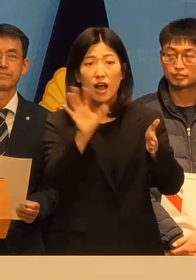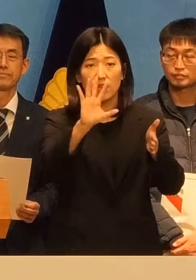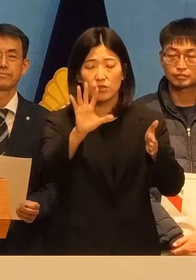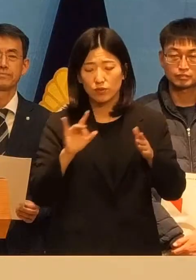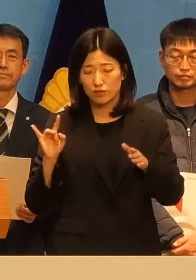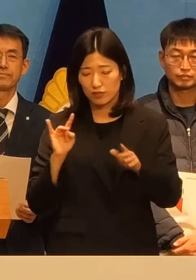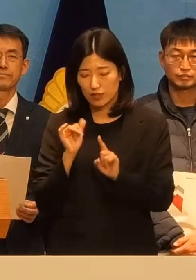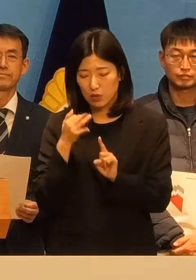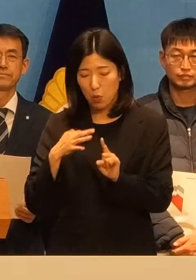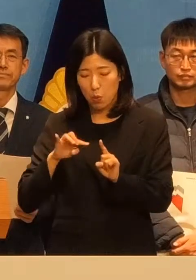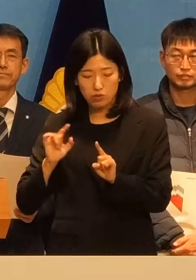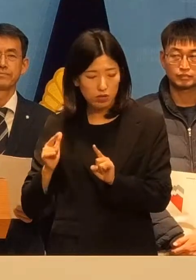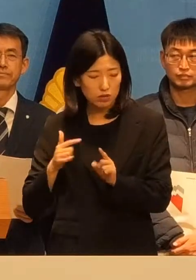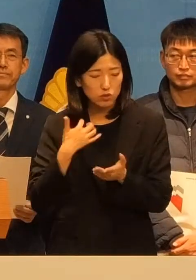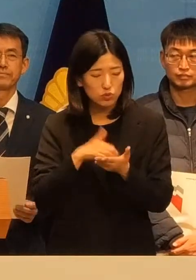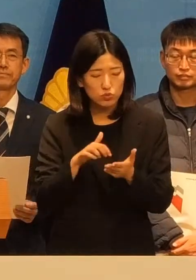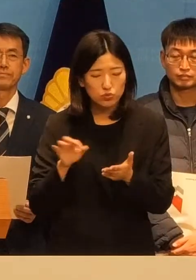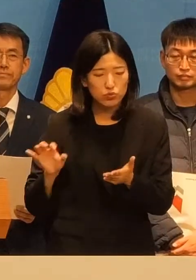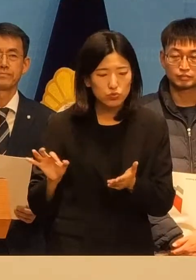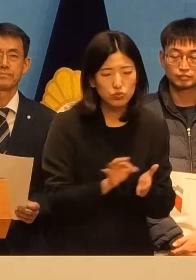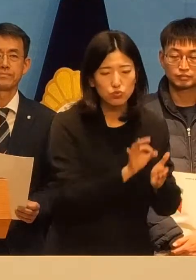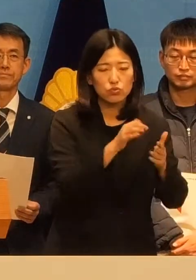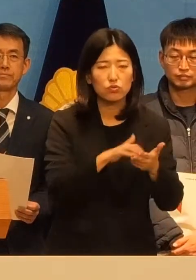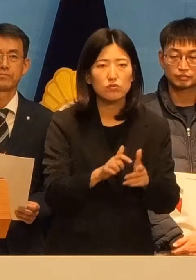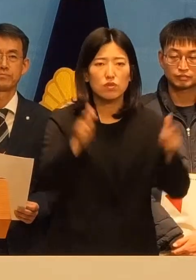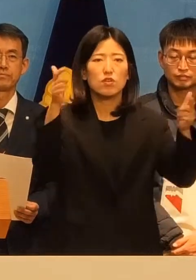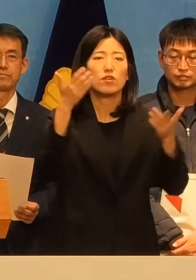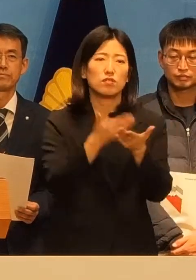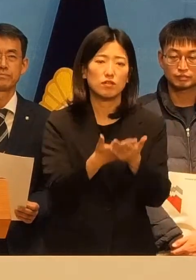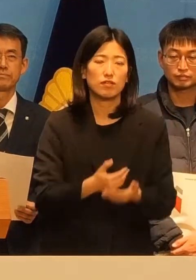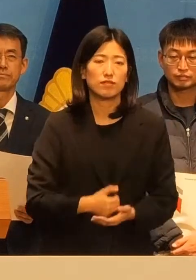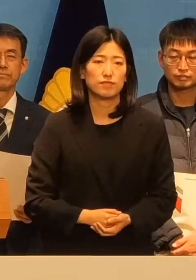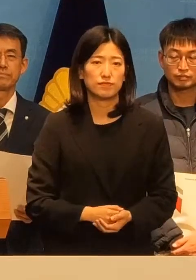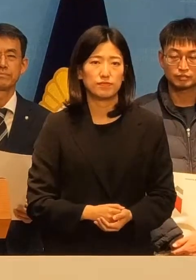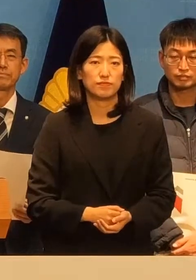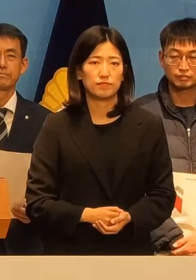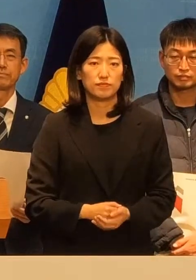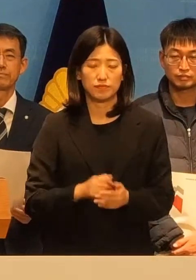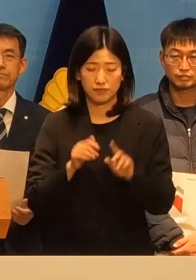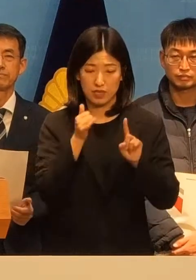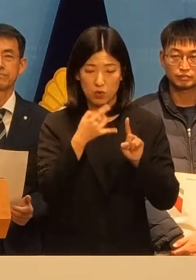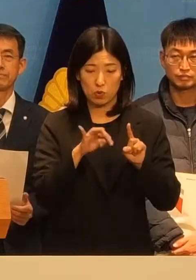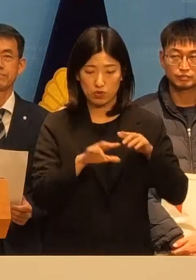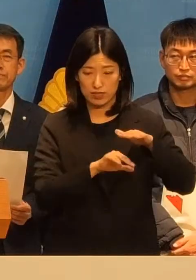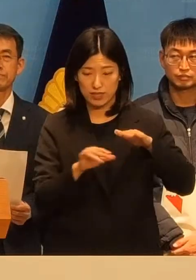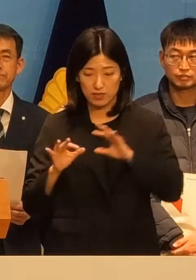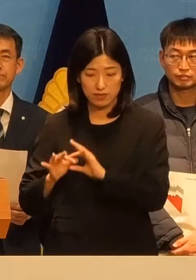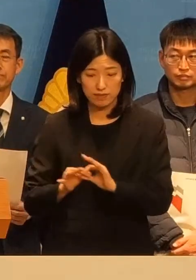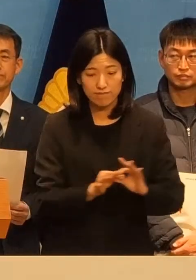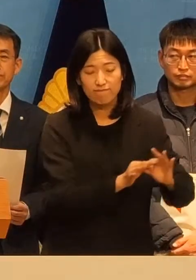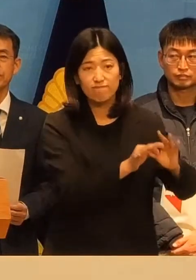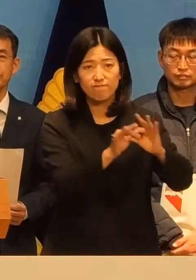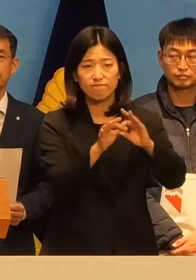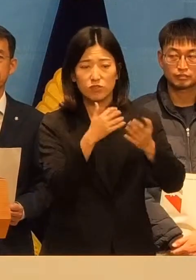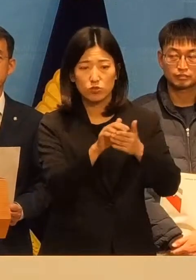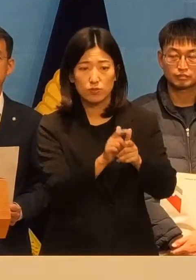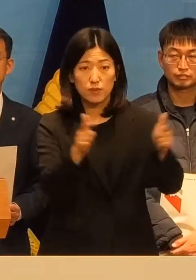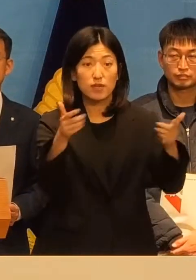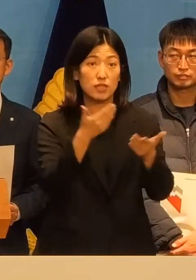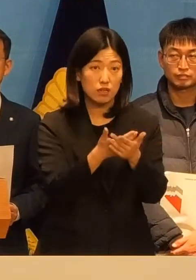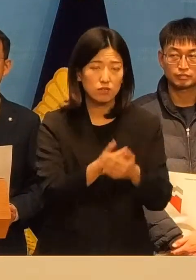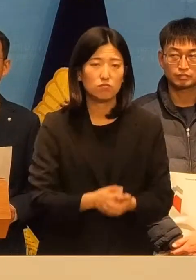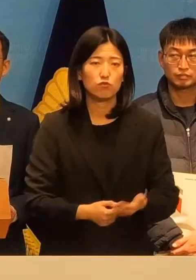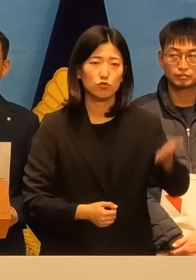이행하라. 1호선 증차 양주 동두천 연천 범시민추진위원회는 지난 6월